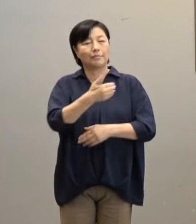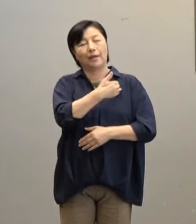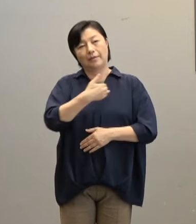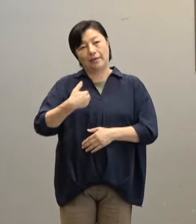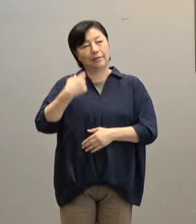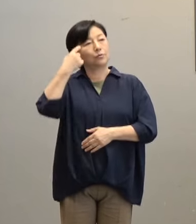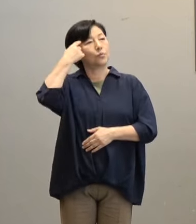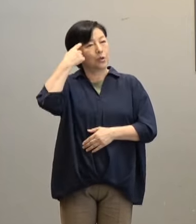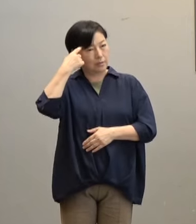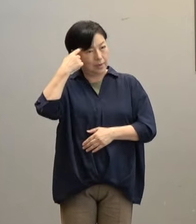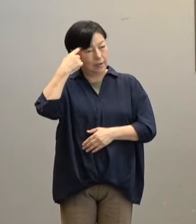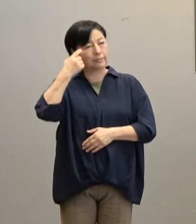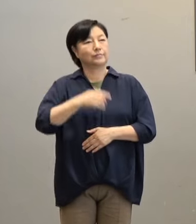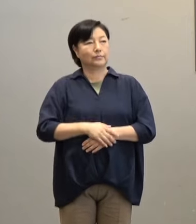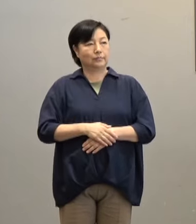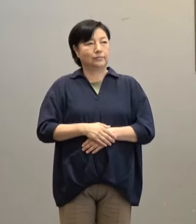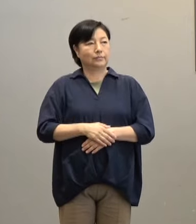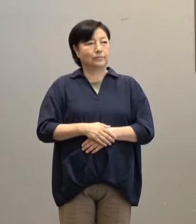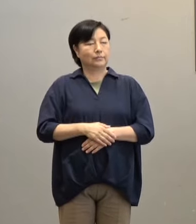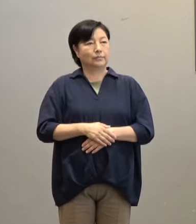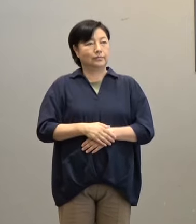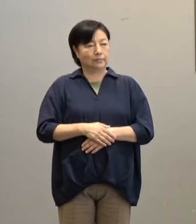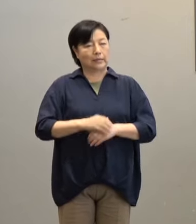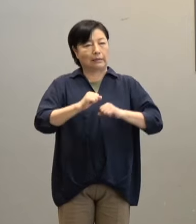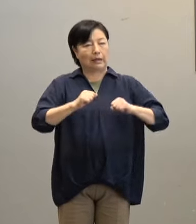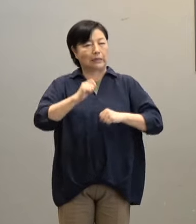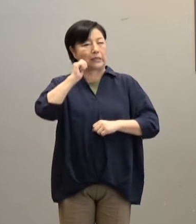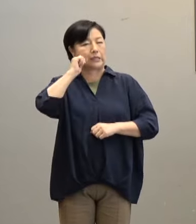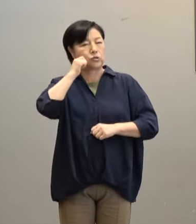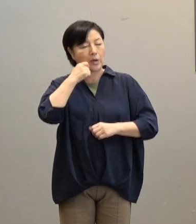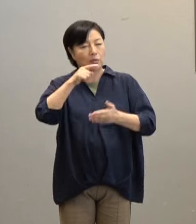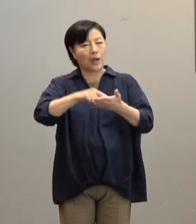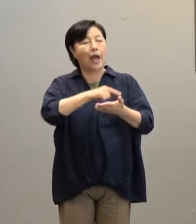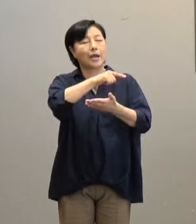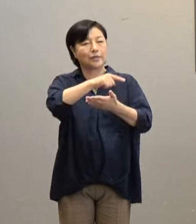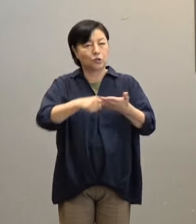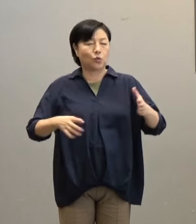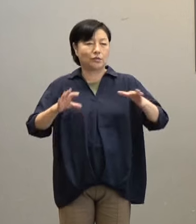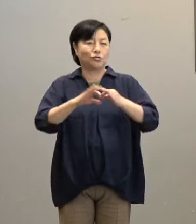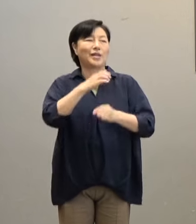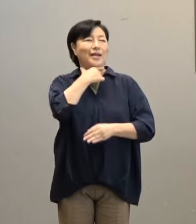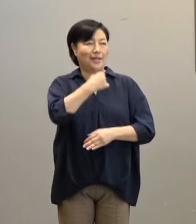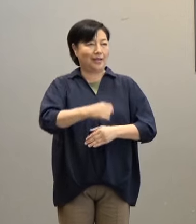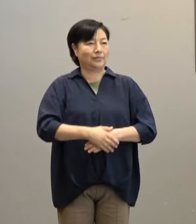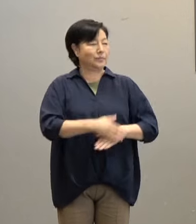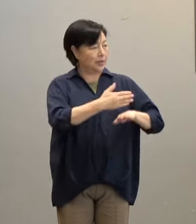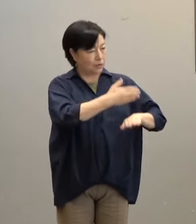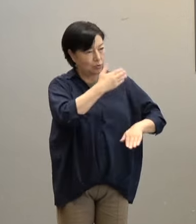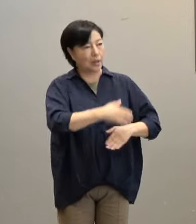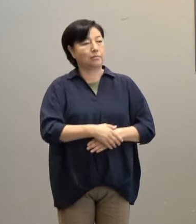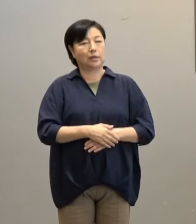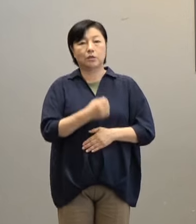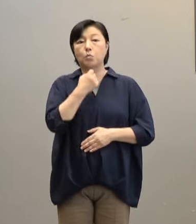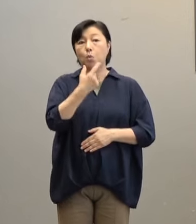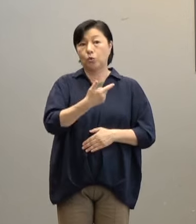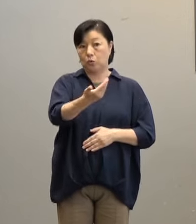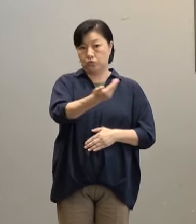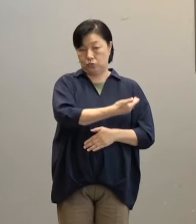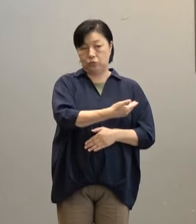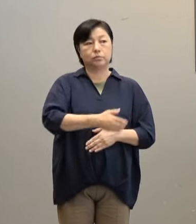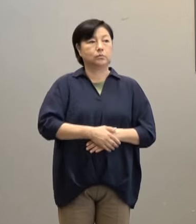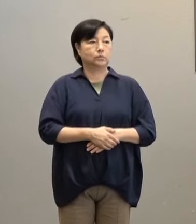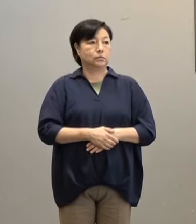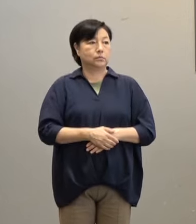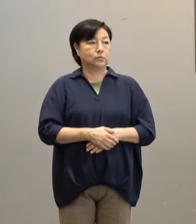ますので、冒頭申し上げたとおり、生きづらさの解消につながることをわざわざ期待をしております。 ありがとうございます。もう一個別件なんですけ